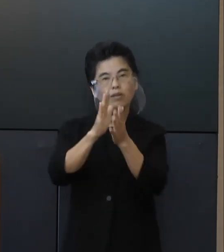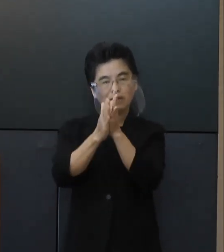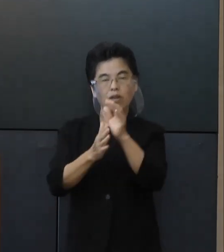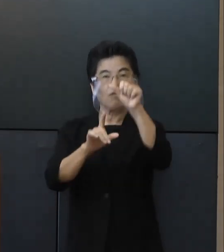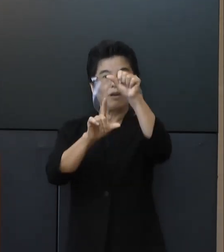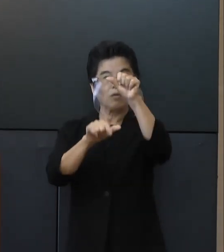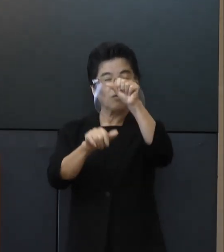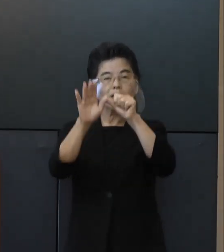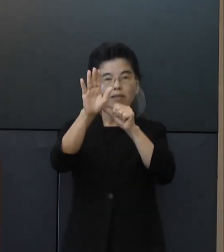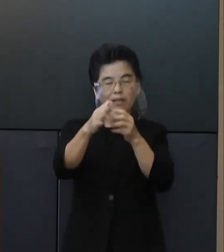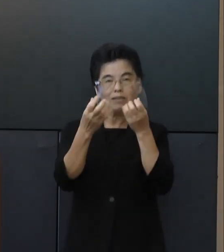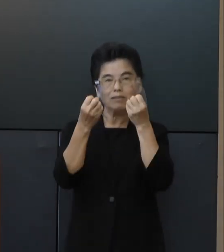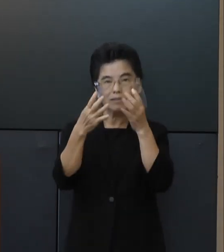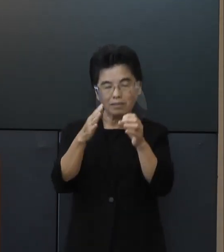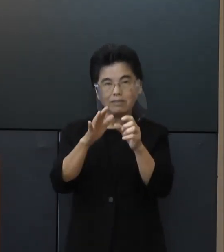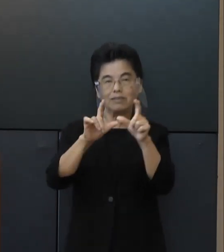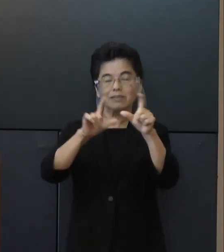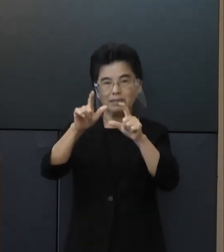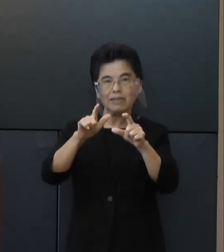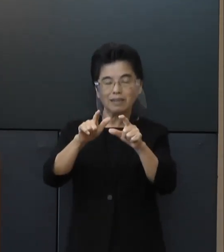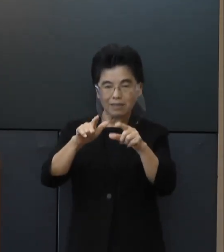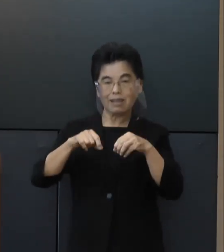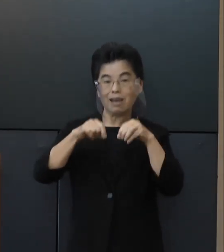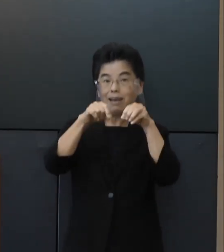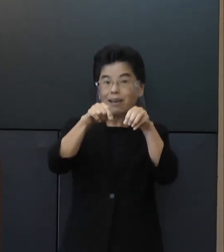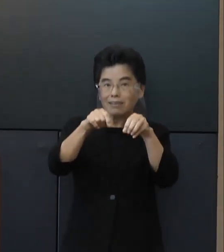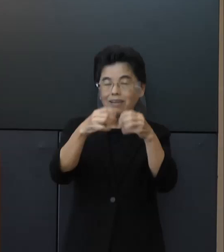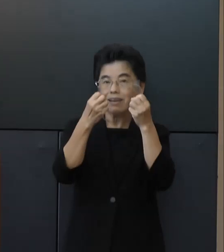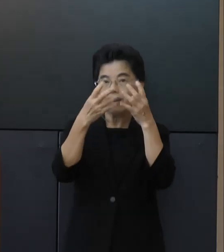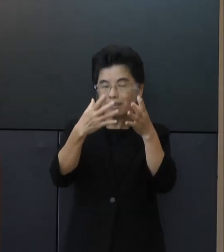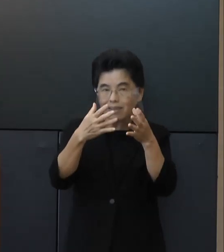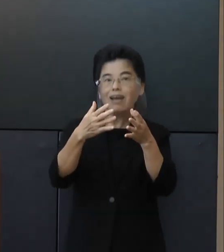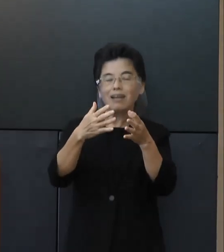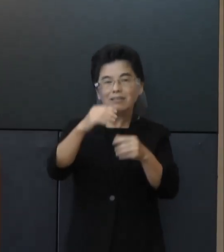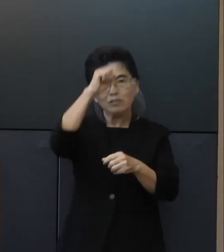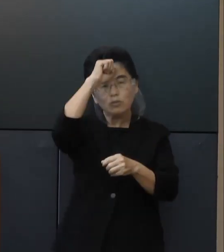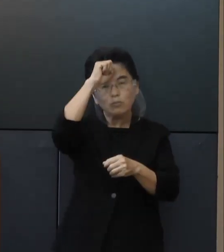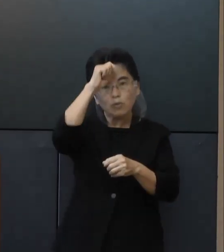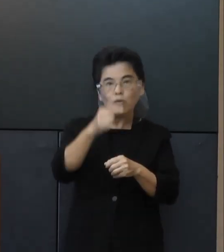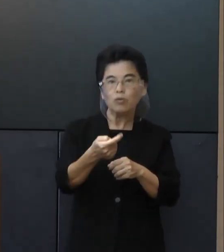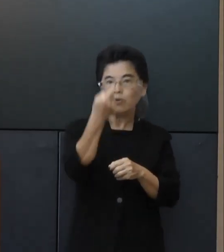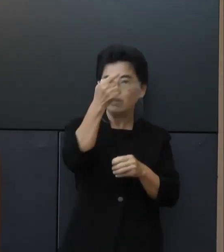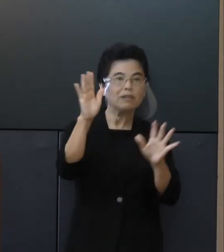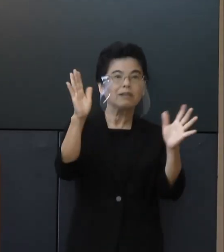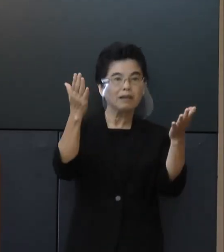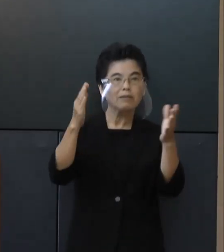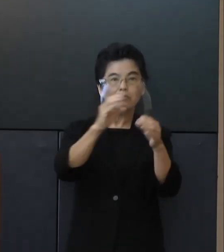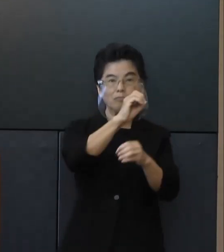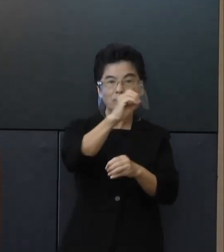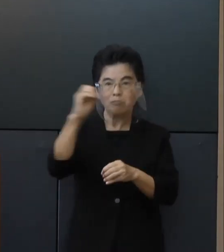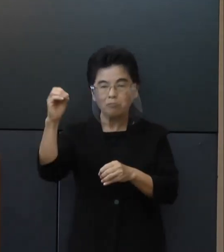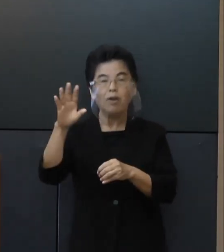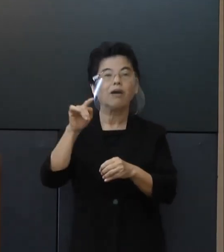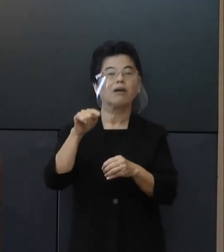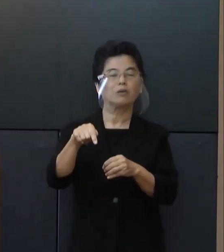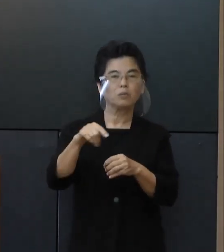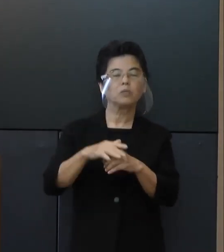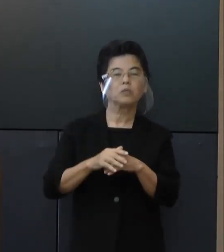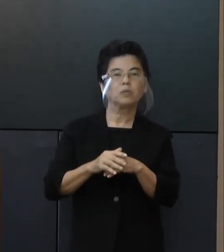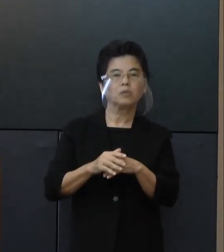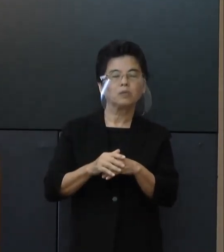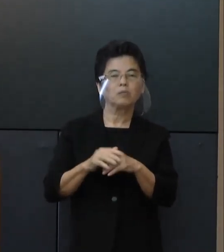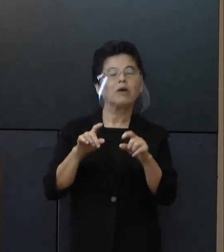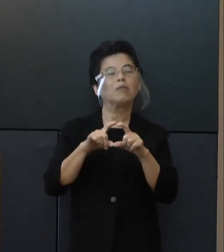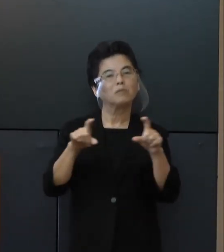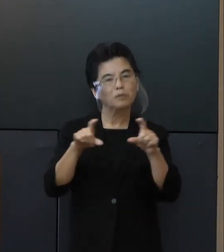以降新型コロナウイルス感染症の新規患者は発生していないという状況が続いています。これはも